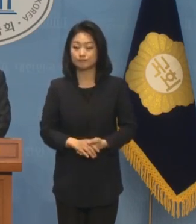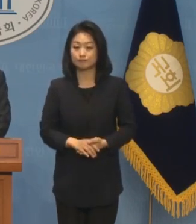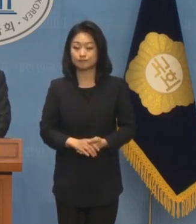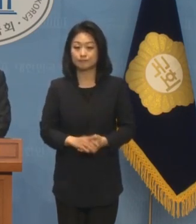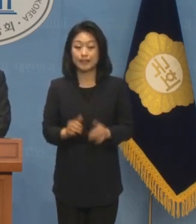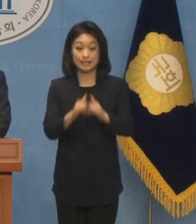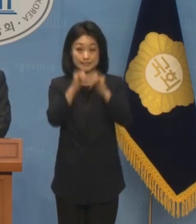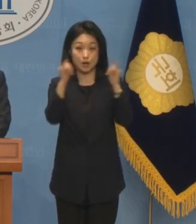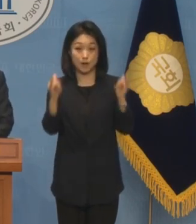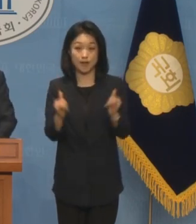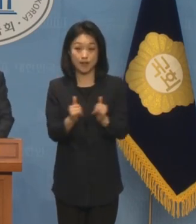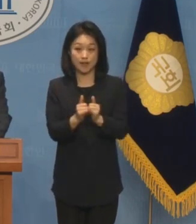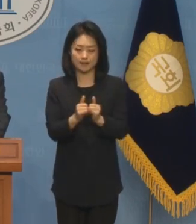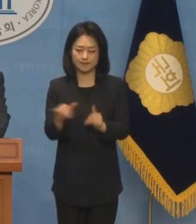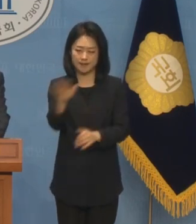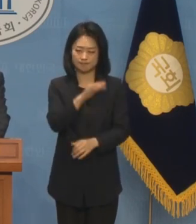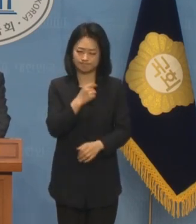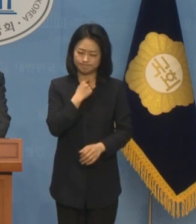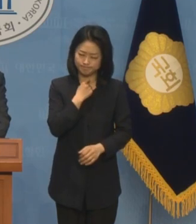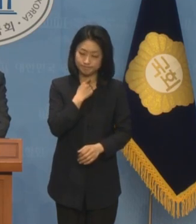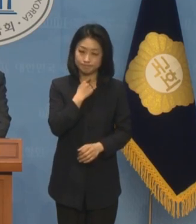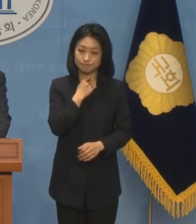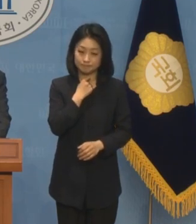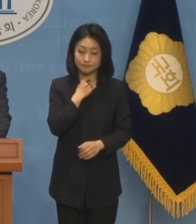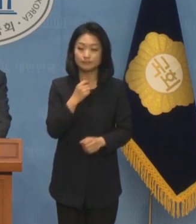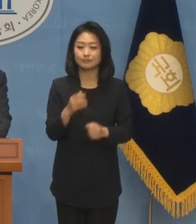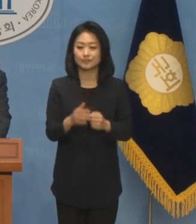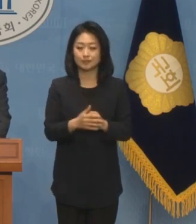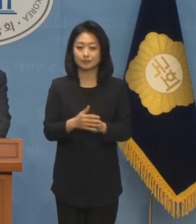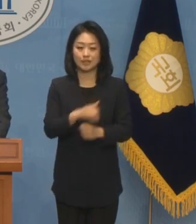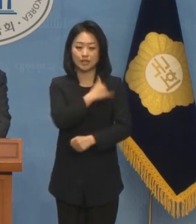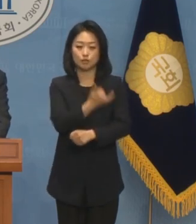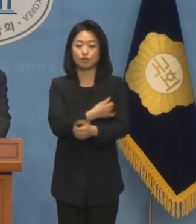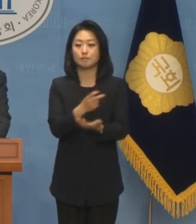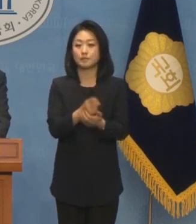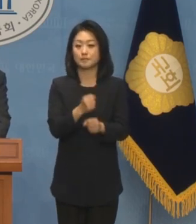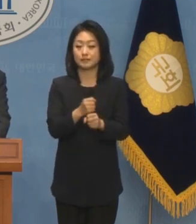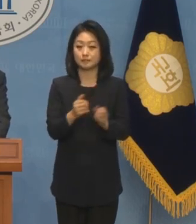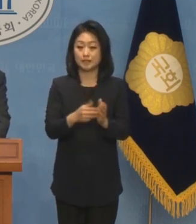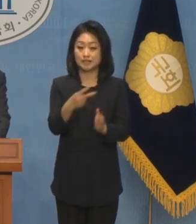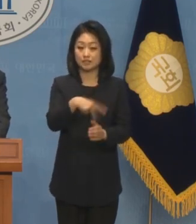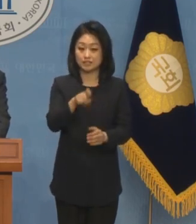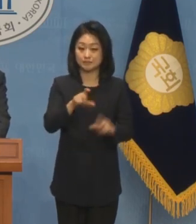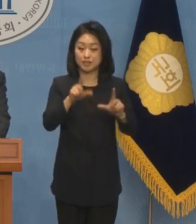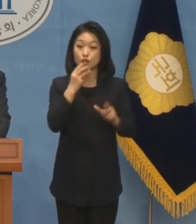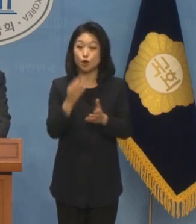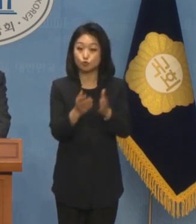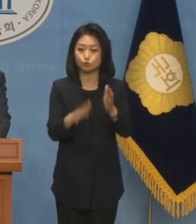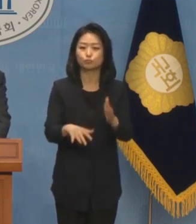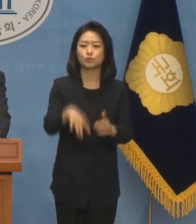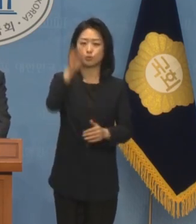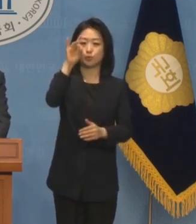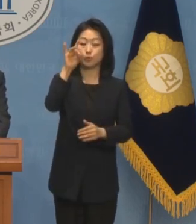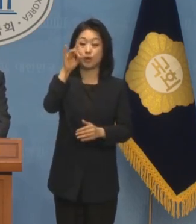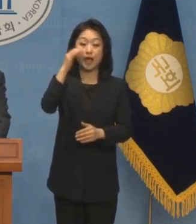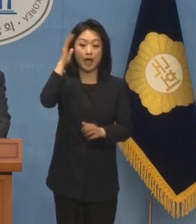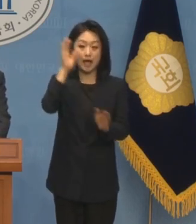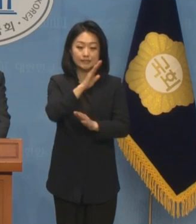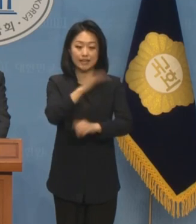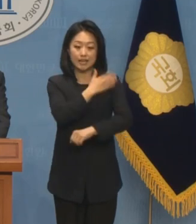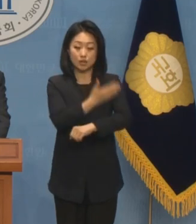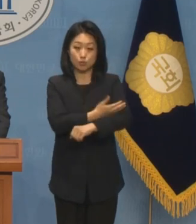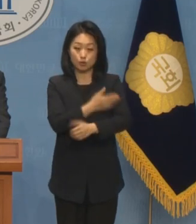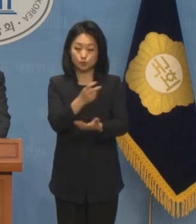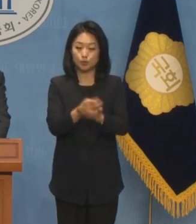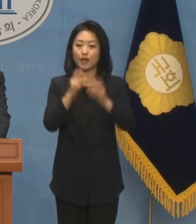사회적인 요구 뭐 이런 큰 흐름 속에서 만들어졌습니다 2010년 경기도에서 전국 최초로 학생인권 조례를